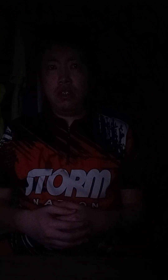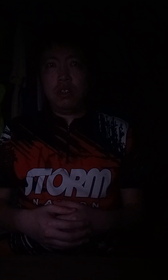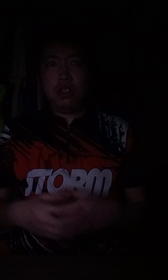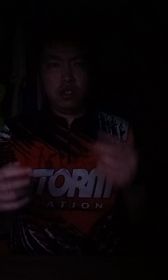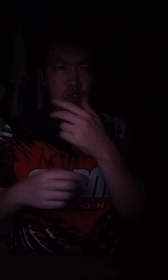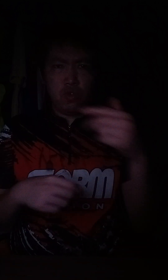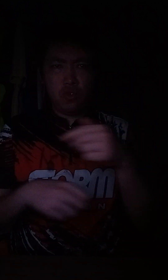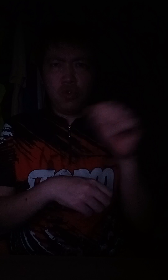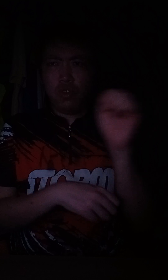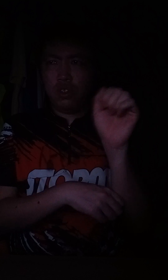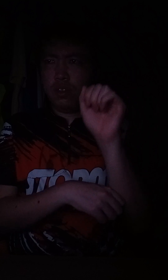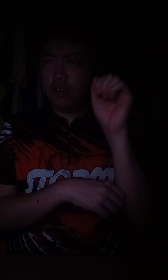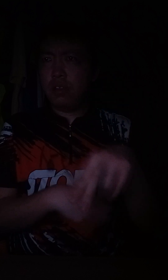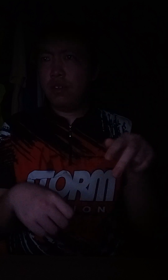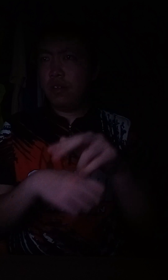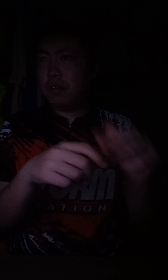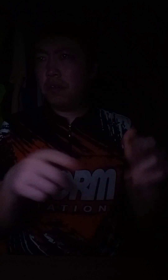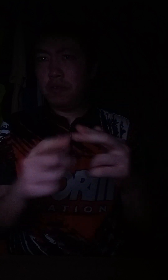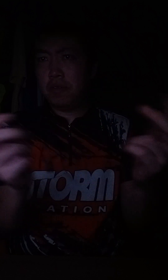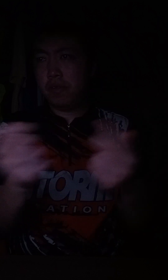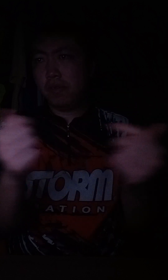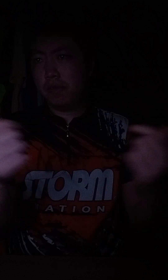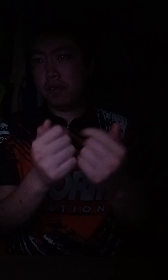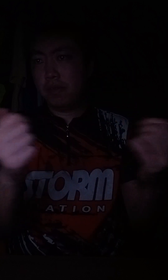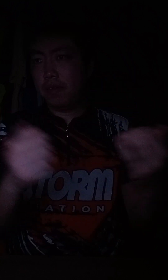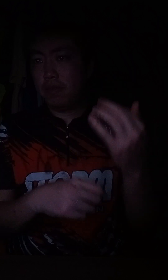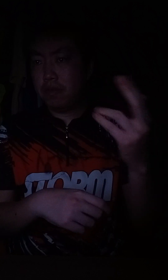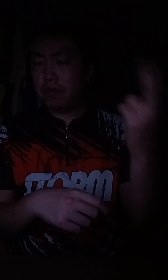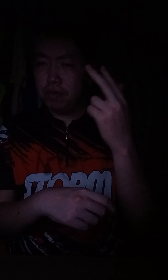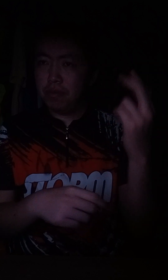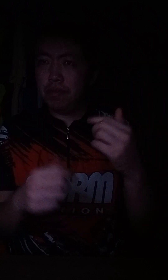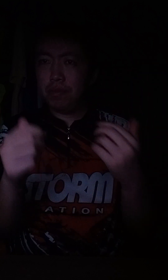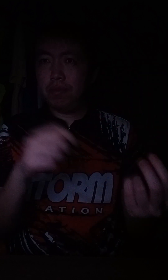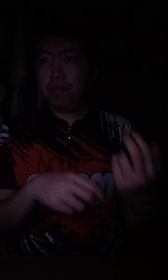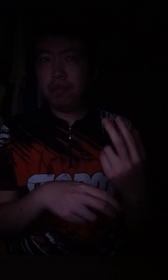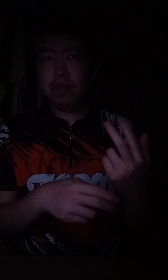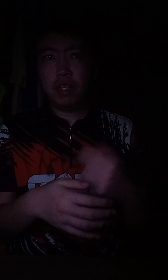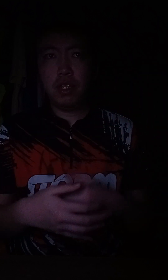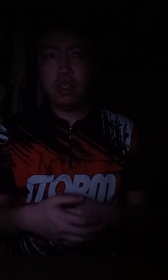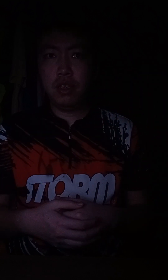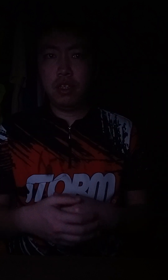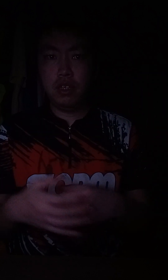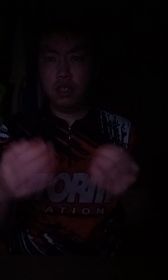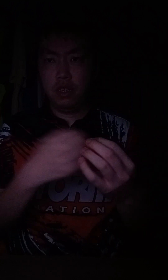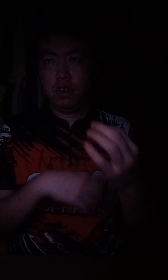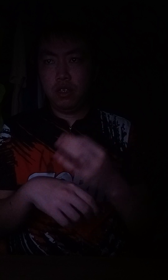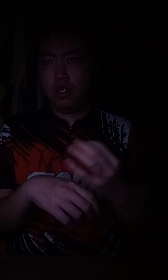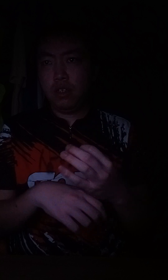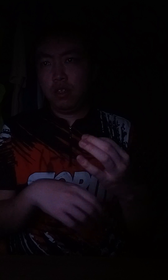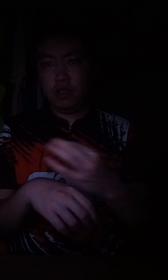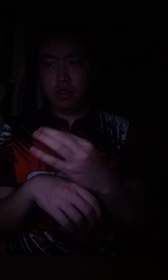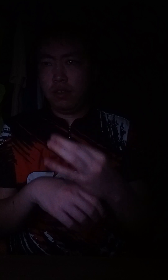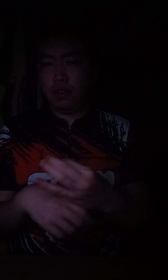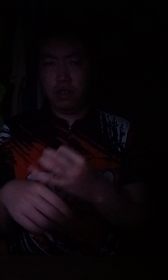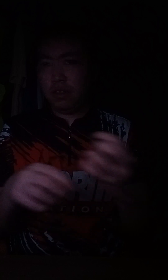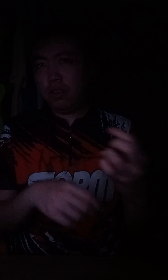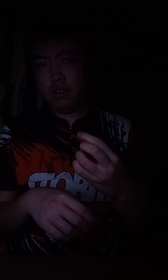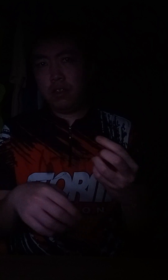음주운전을 하던 승합차가 대형 버스를 들이받아 30명 넘게 다쳤습니다. 신호를 위반하고 차를 몰던 운전자를